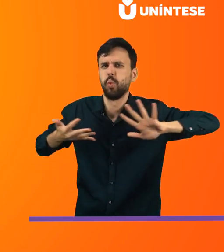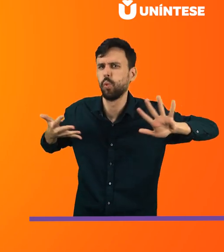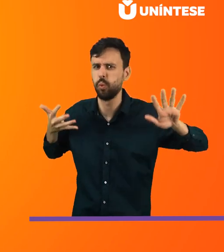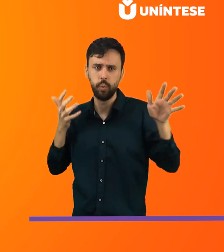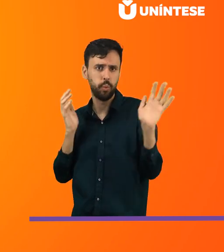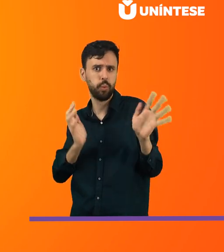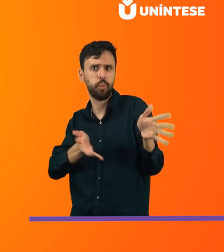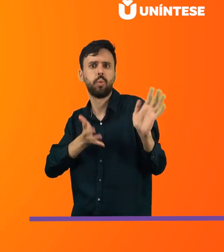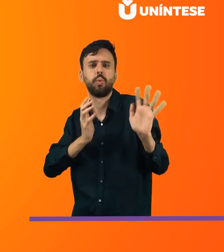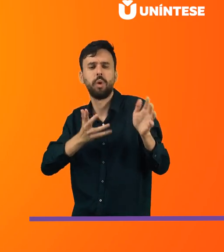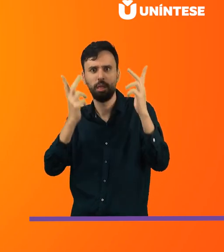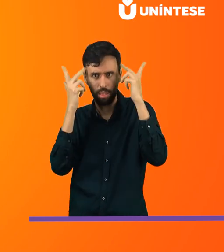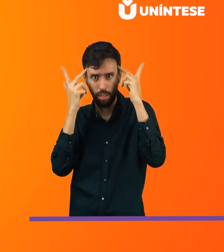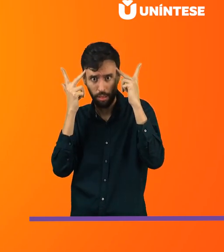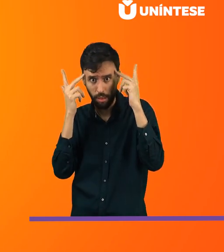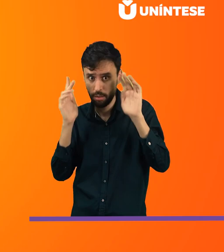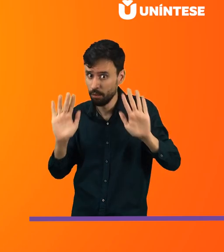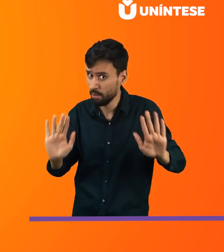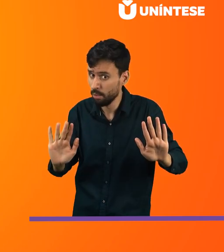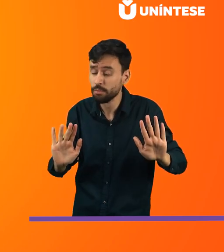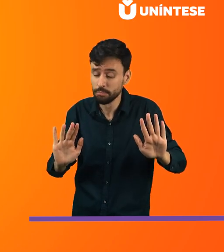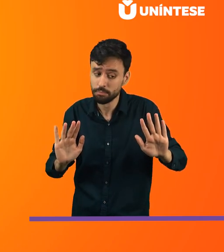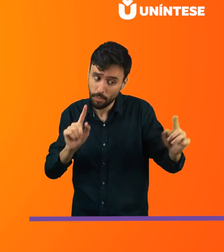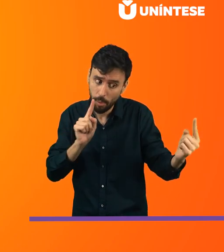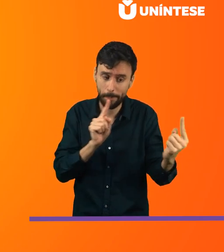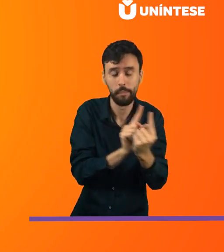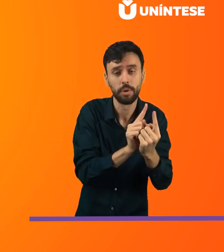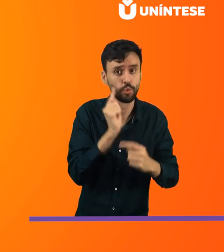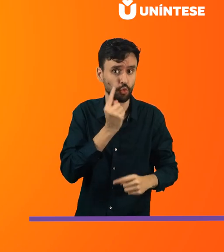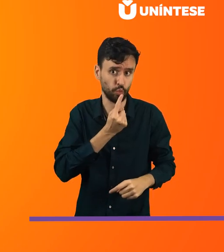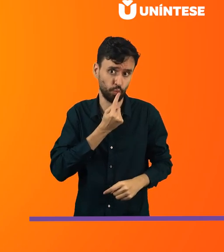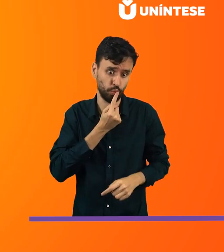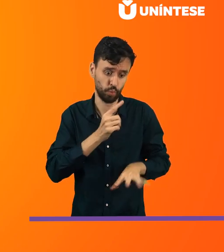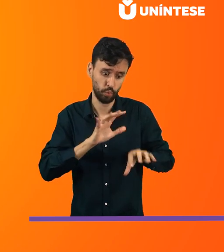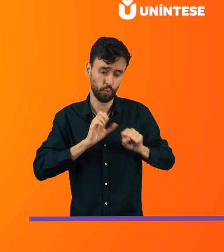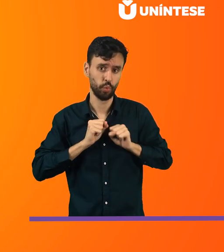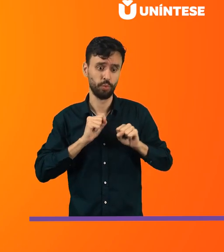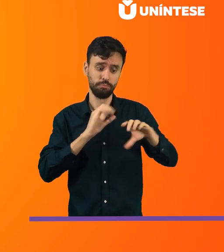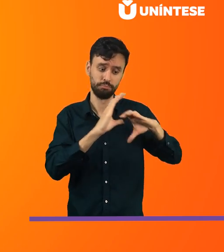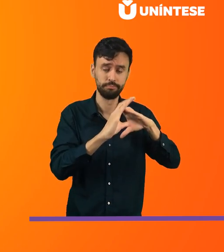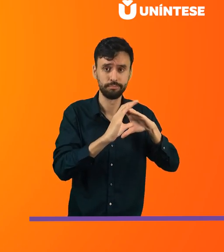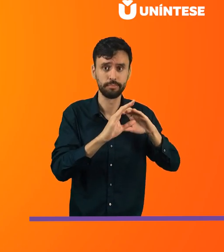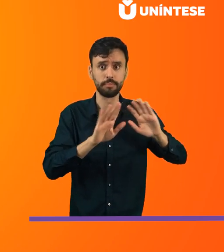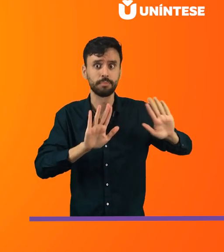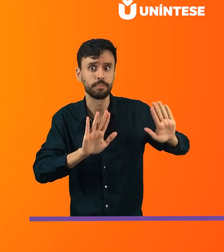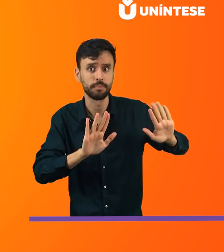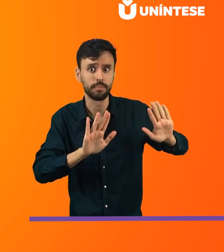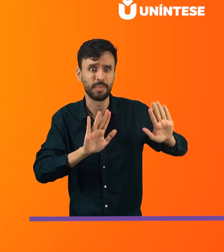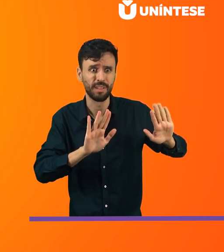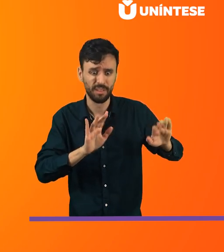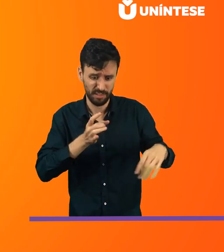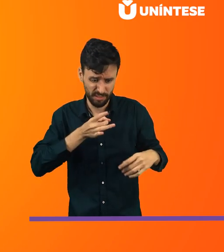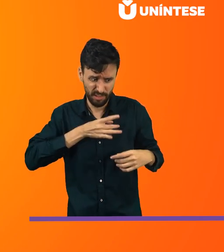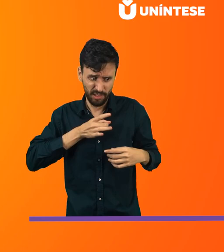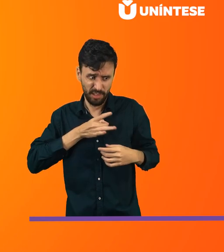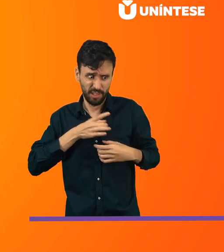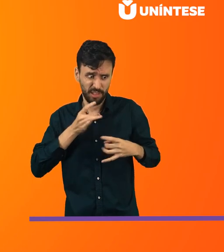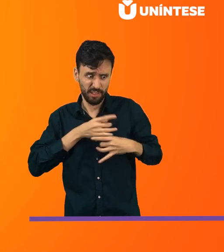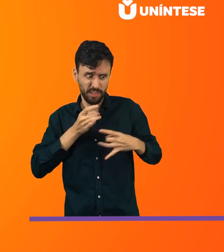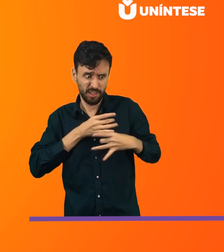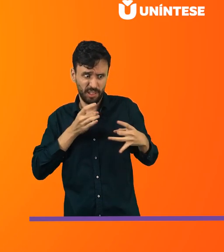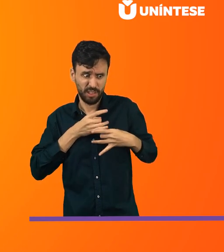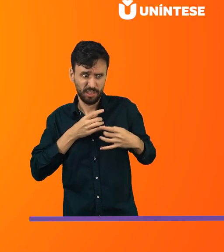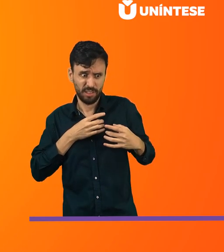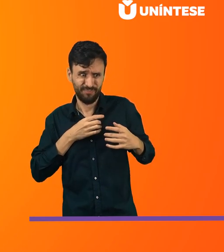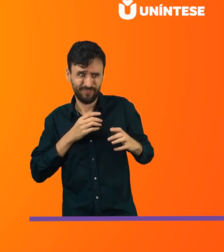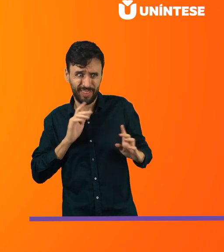você precisa ter contato com o surdo, que nem a gente conversou anteriormente. Mas para isso, aquele medo, aquele receio,